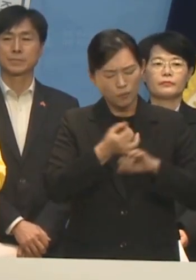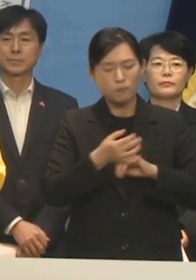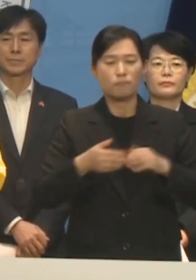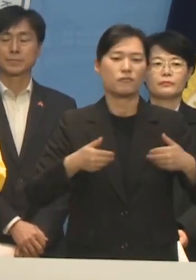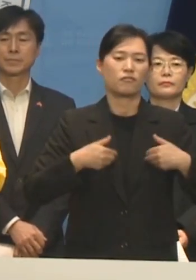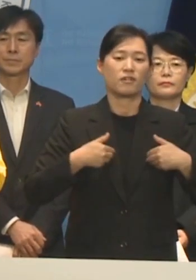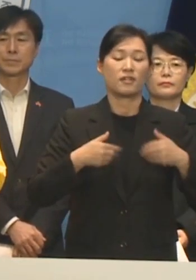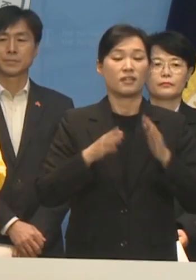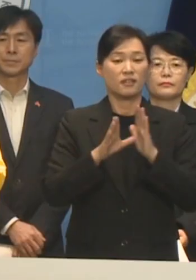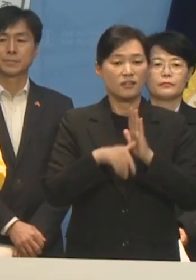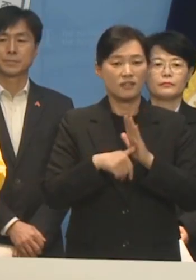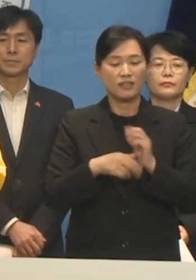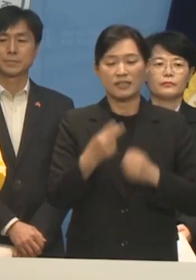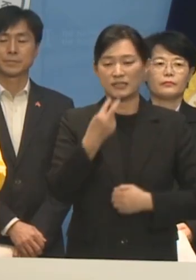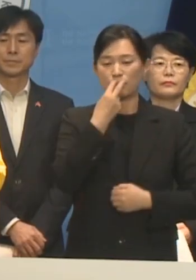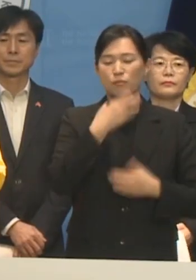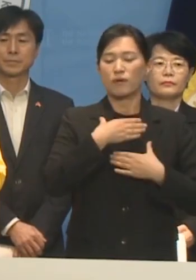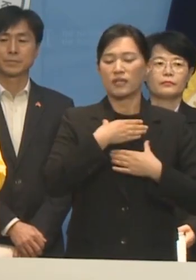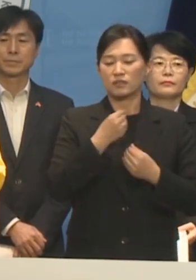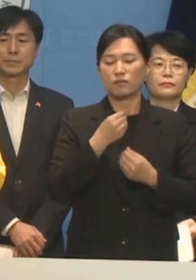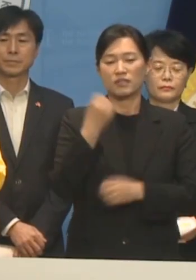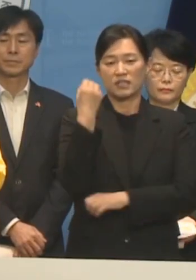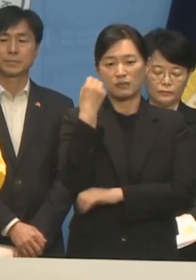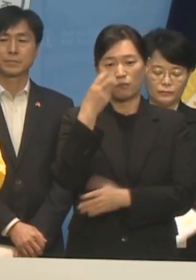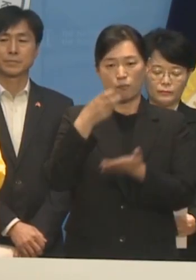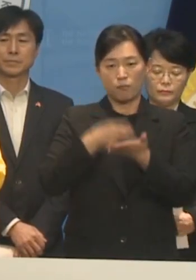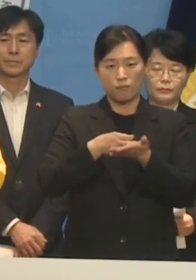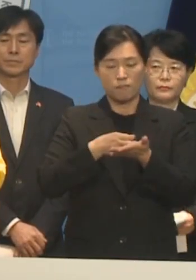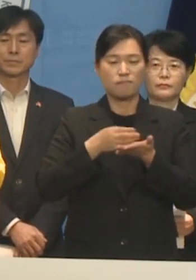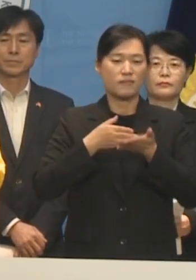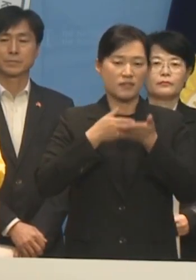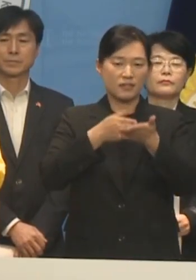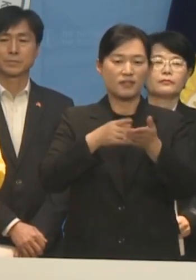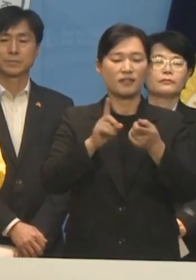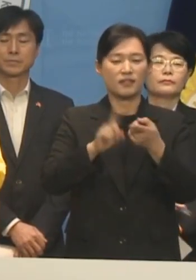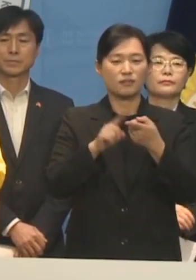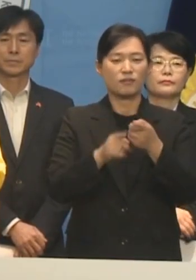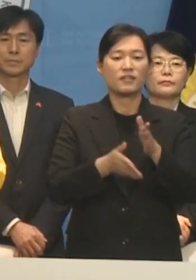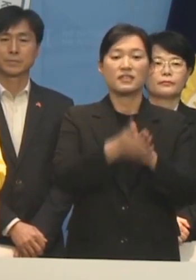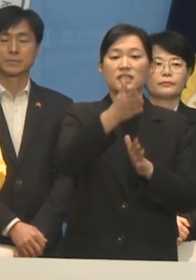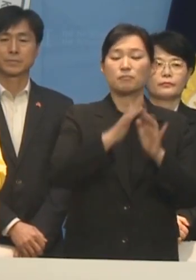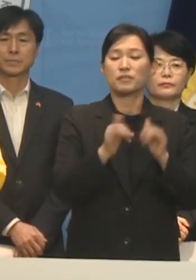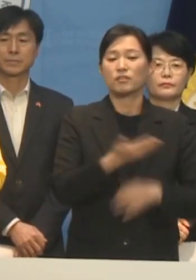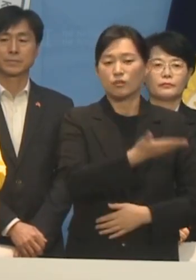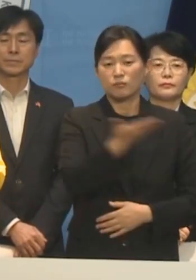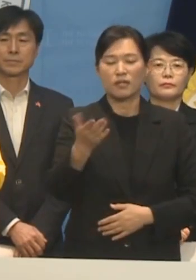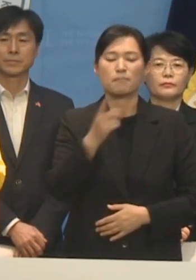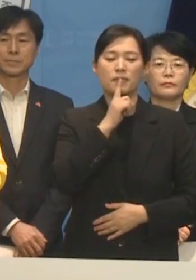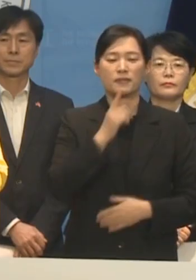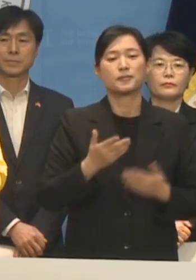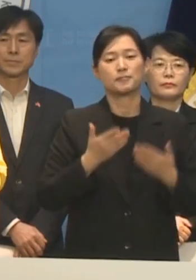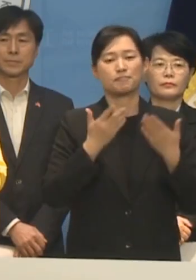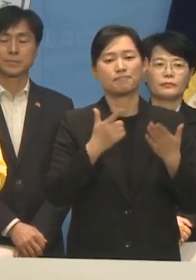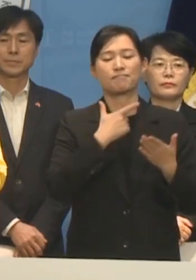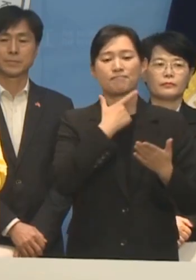현실에서 생명안전 기본법 발의와 관련해서 시민 여러분께 한 말씀 드리고자